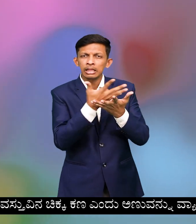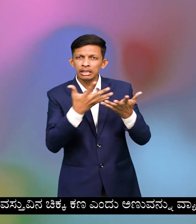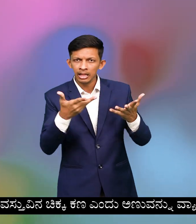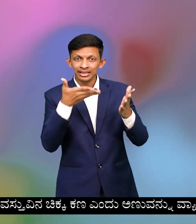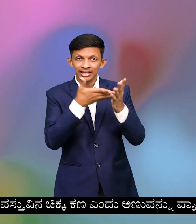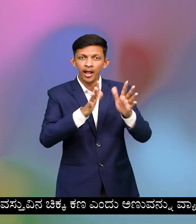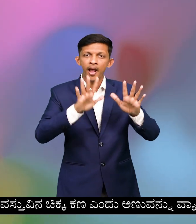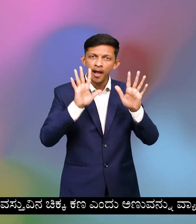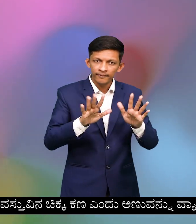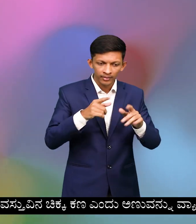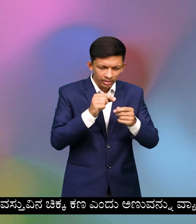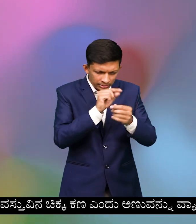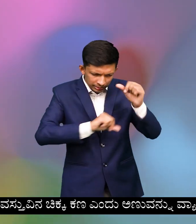ಎಂದು ಅಣುವನ್ನು ವ್ಯಾಖ್ಯಾನಿಸಬಹುದು.